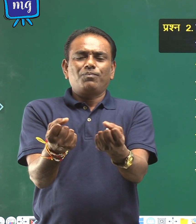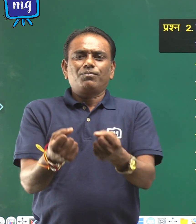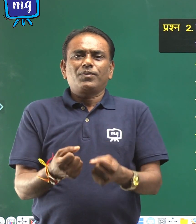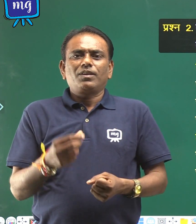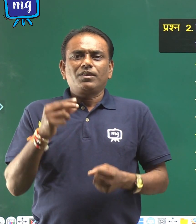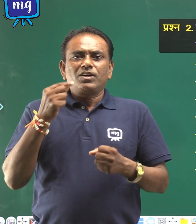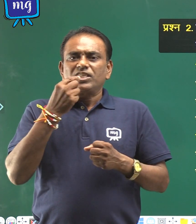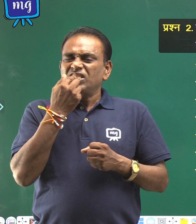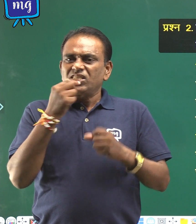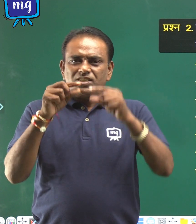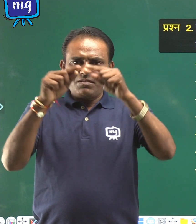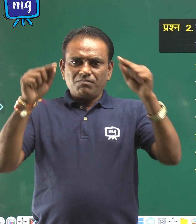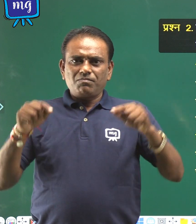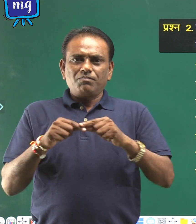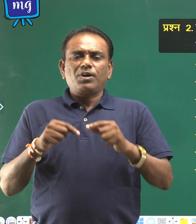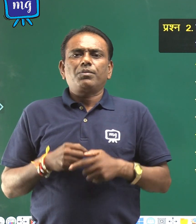बर्फ़ी,